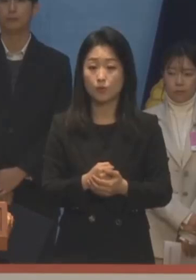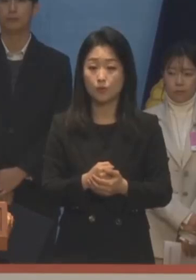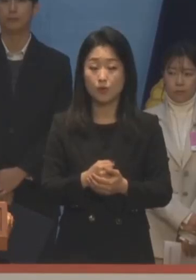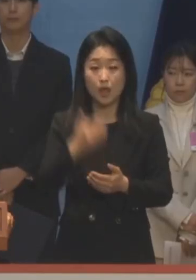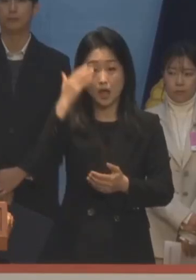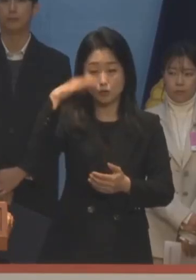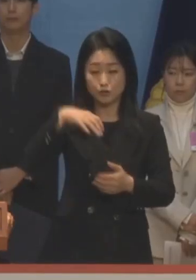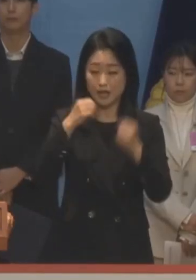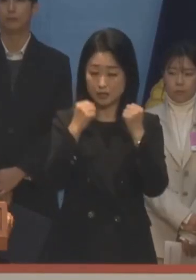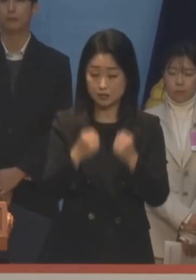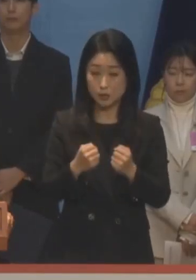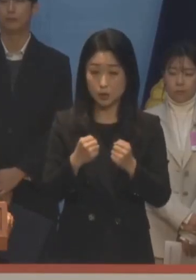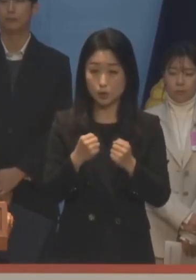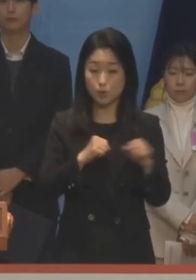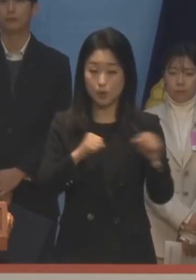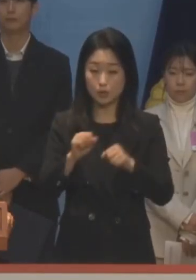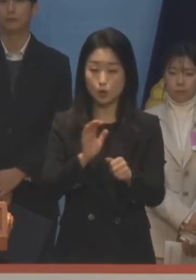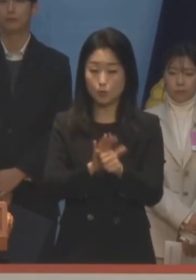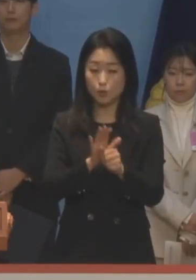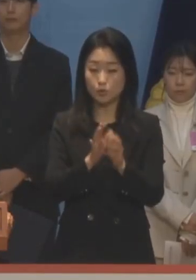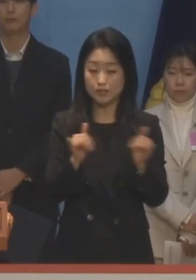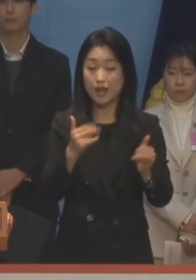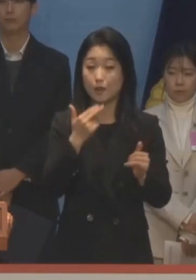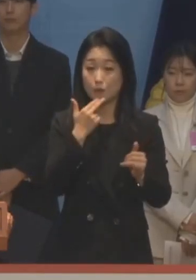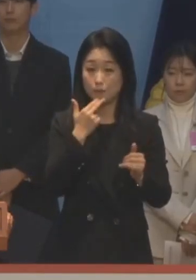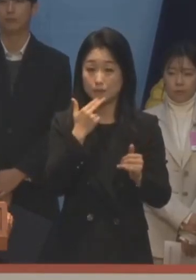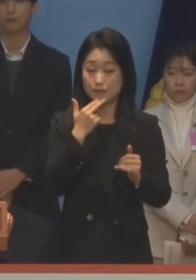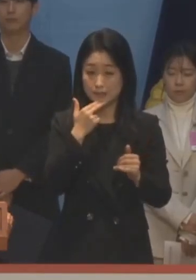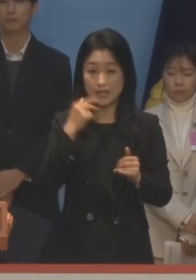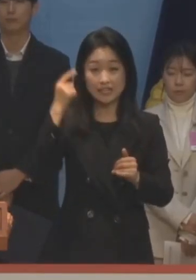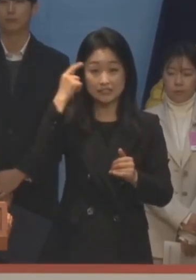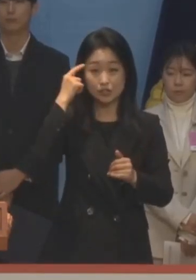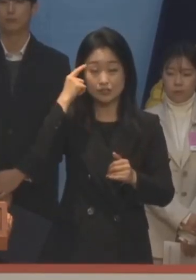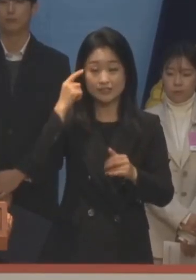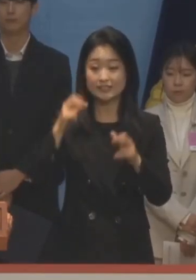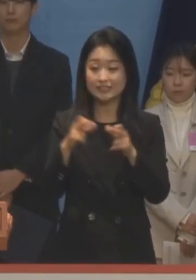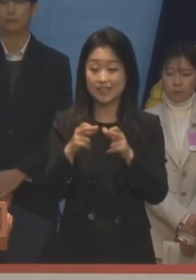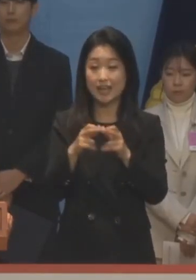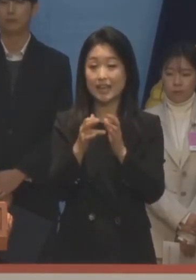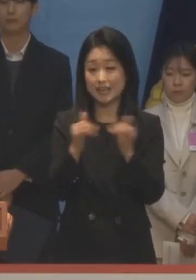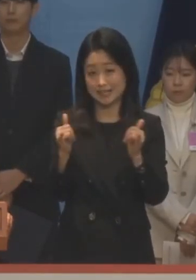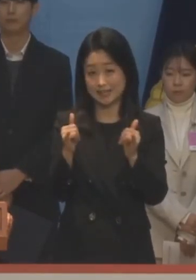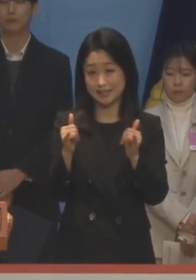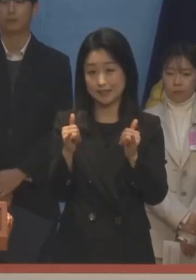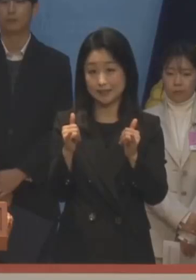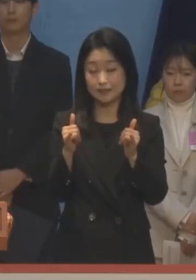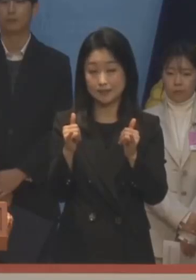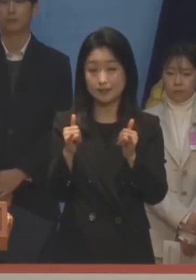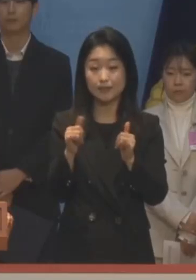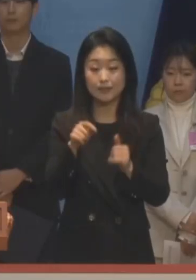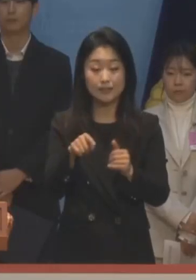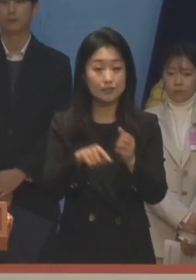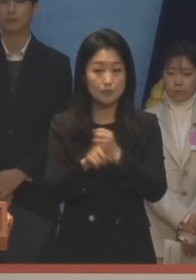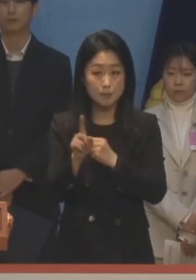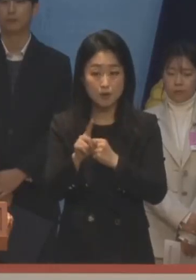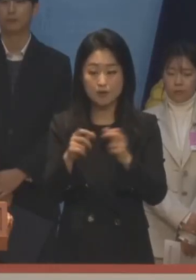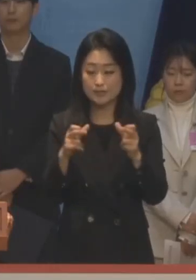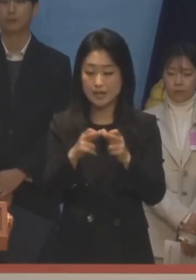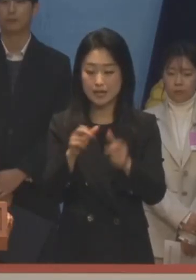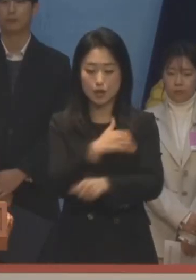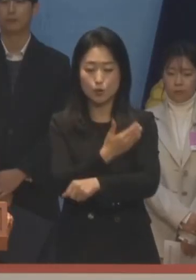체류 활동을 보조할 사람이 없는 정신장애인을 명시하고 있습니다. 이는